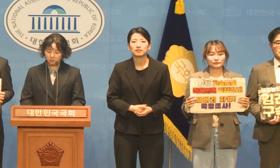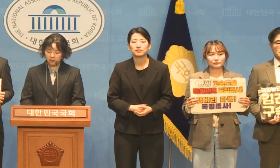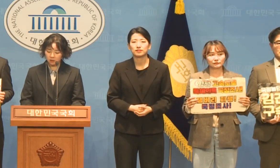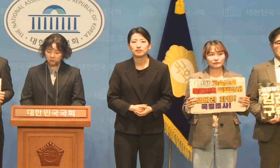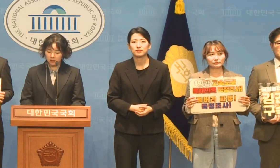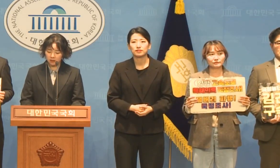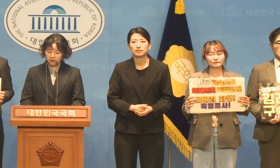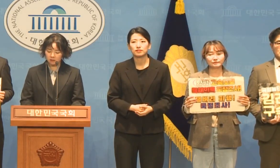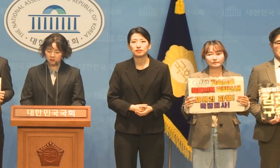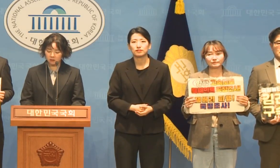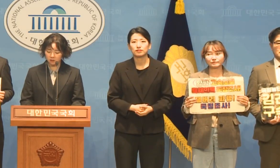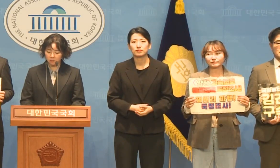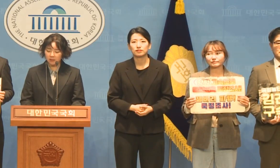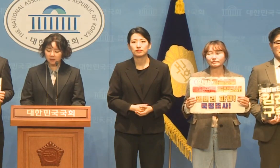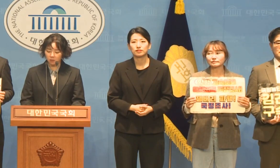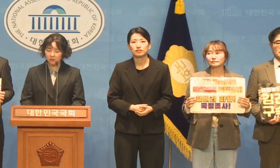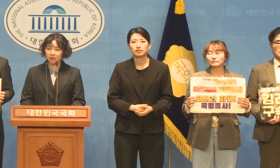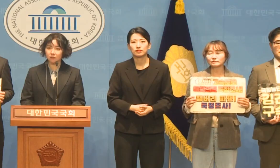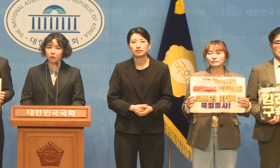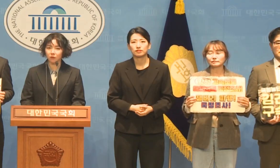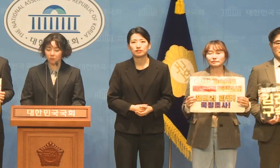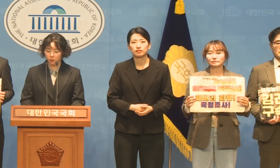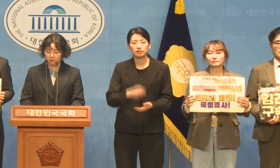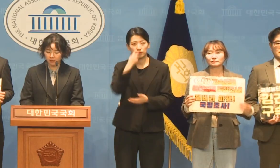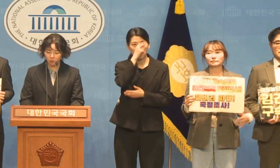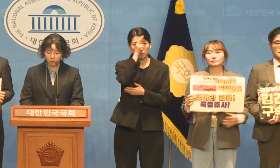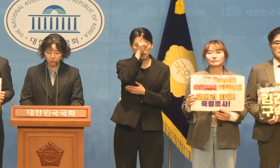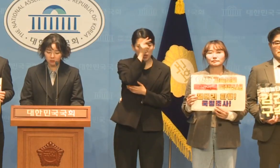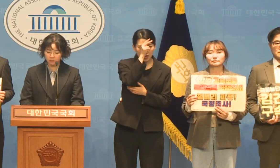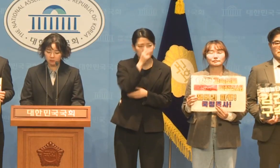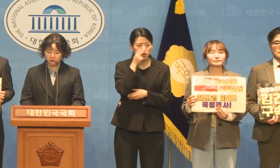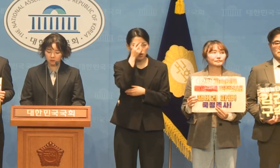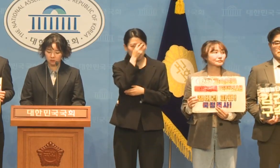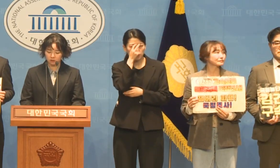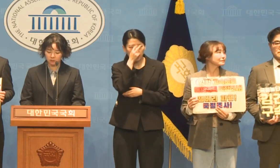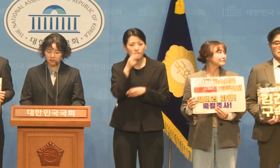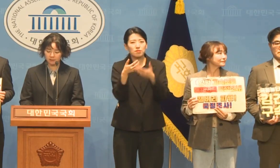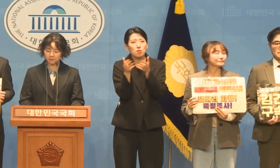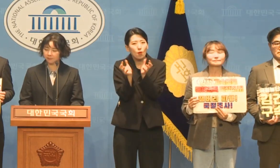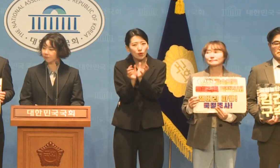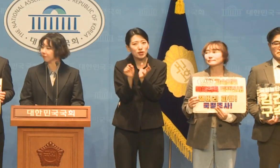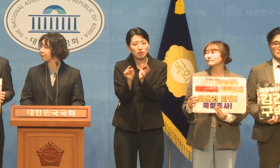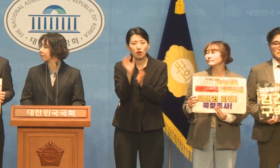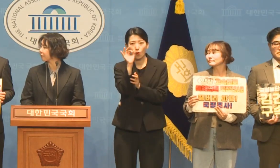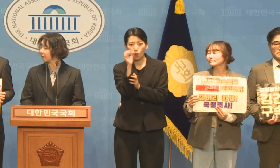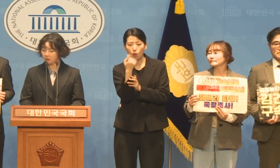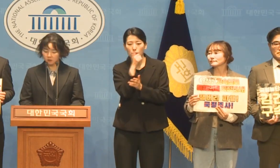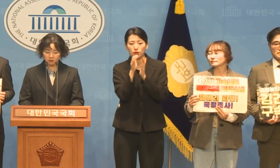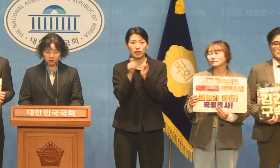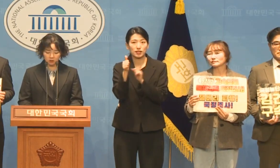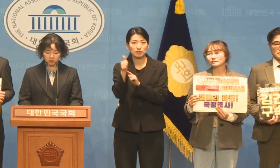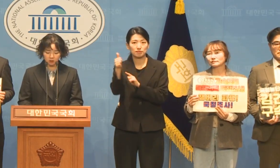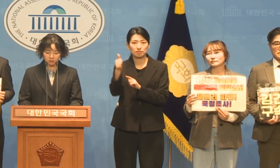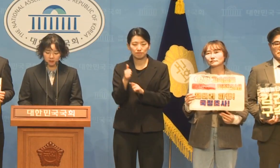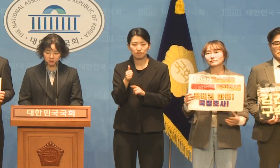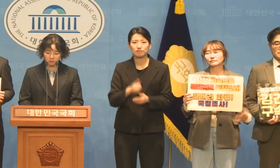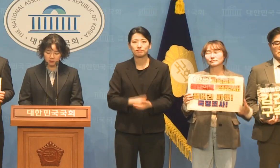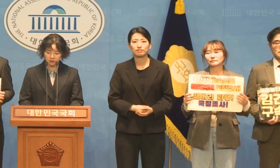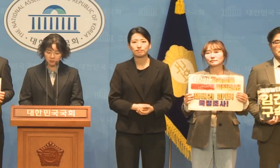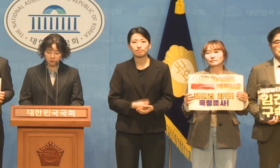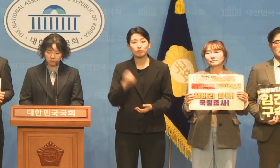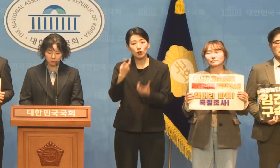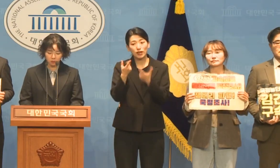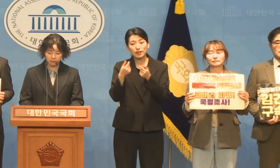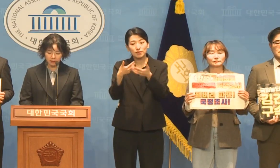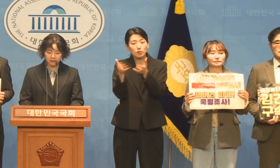네, 검사를 검사하는 변호사 모임의 오동현 변호사님 오셨습니다. 네, 역시 검사를